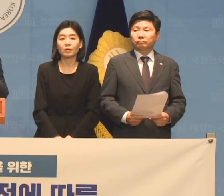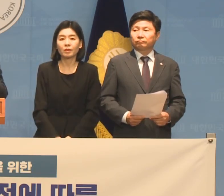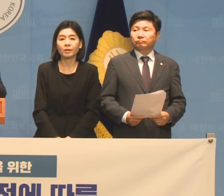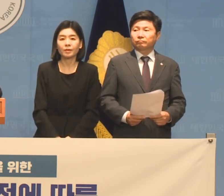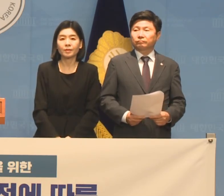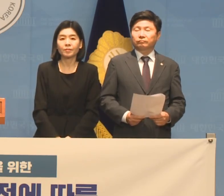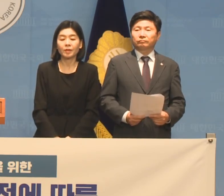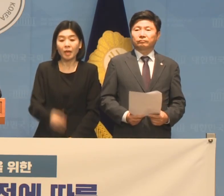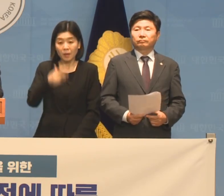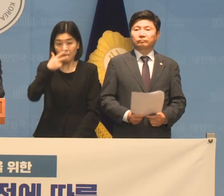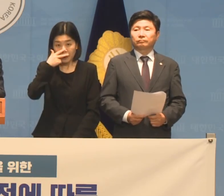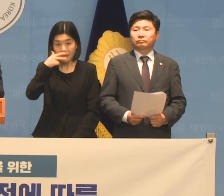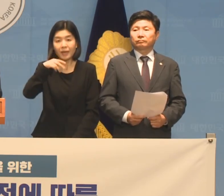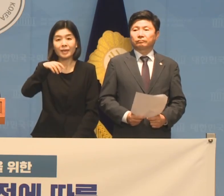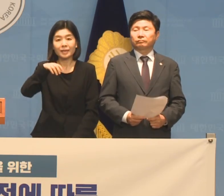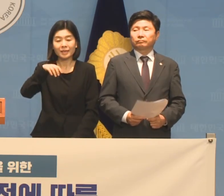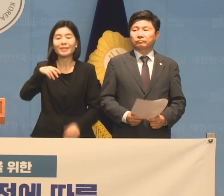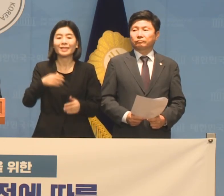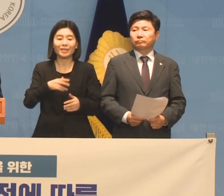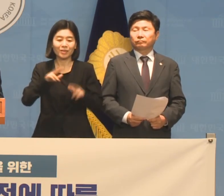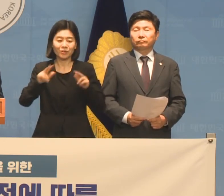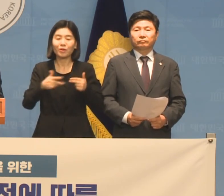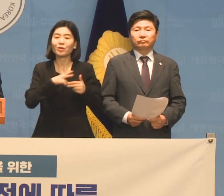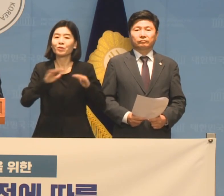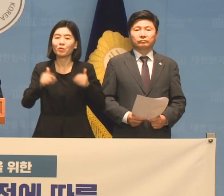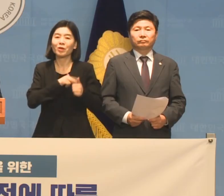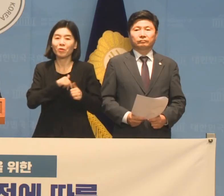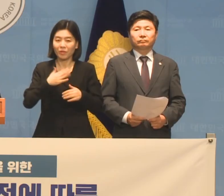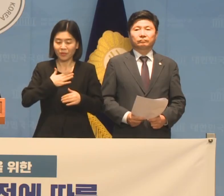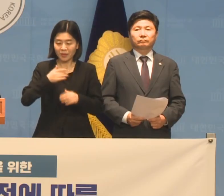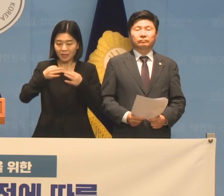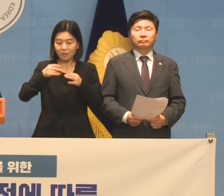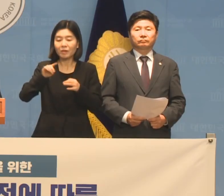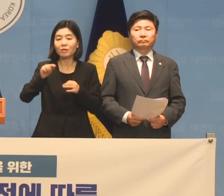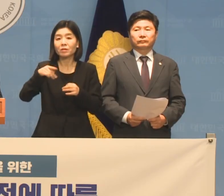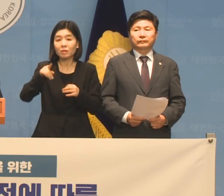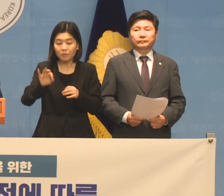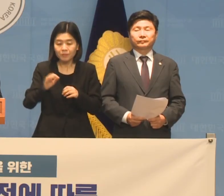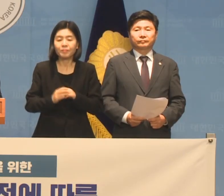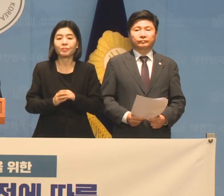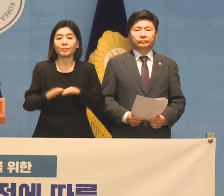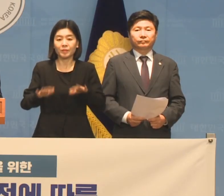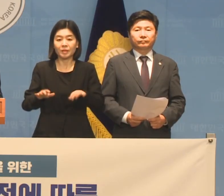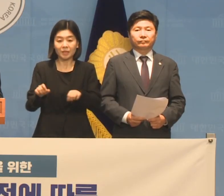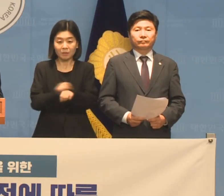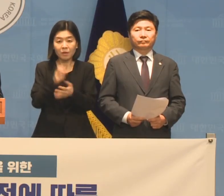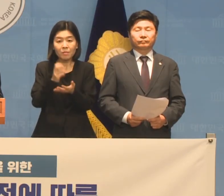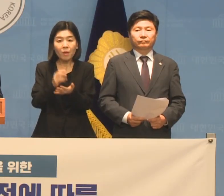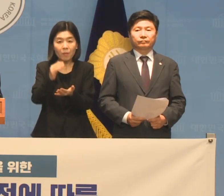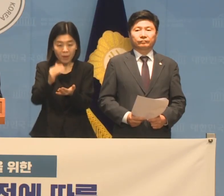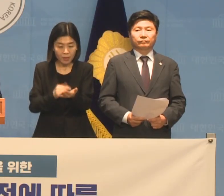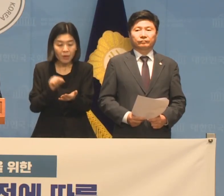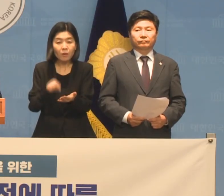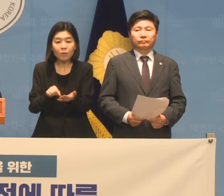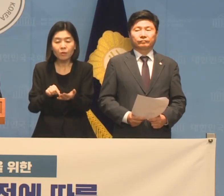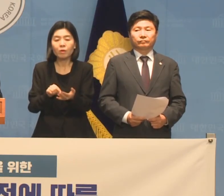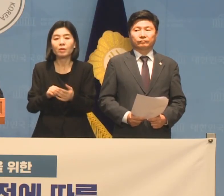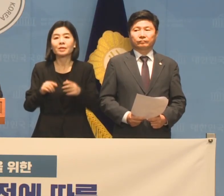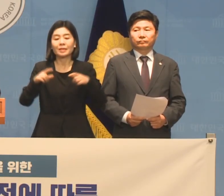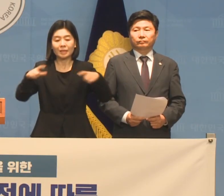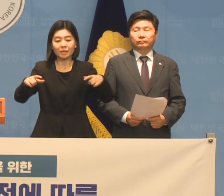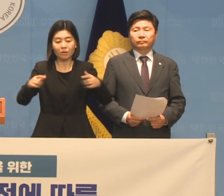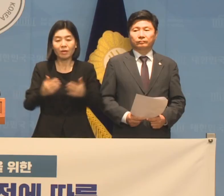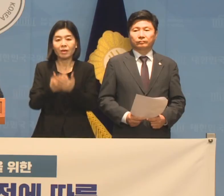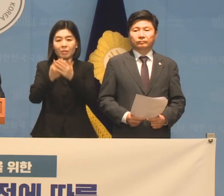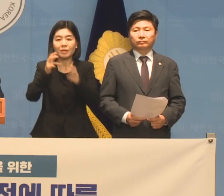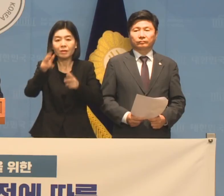네, 평택시병 국회의원 김현재입니다. 또 평택시가 현재 특별법의 근거에 추진하고 있는 지역 개발 사업